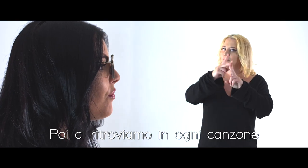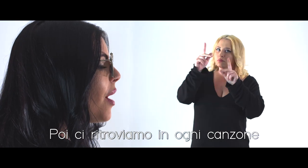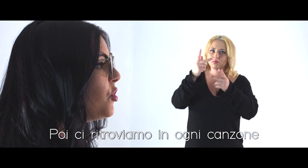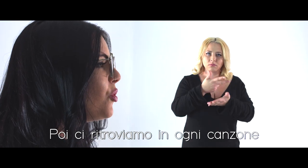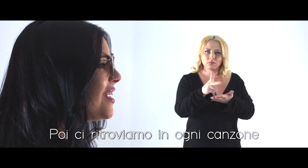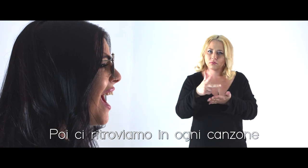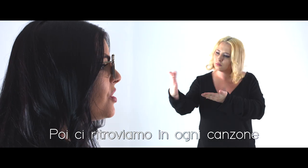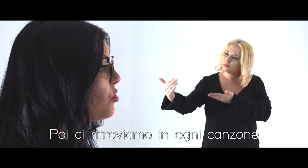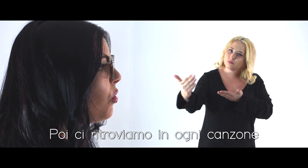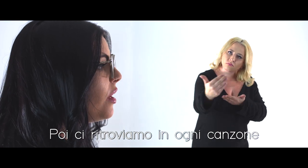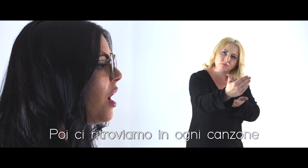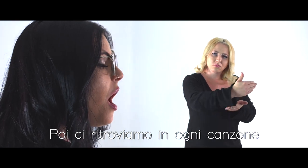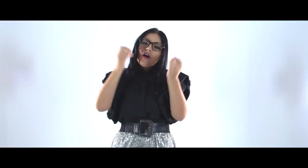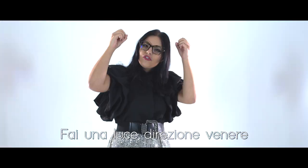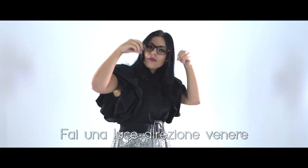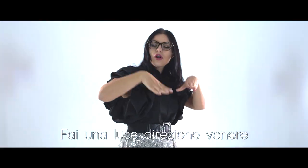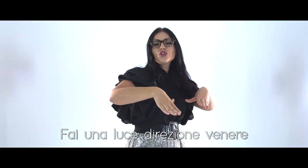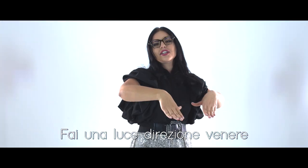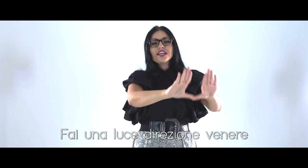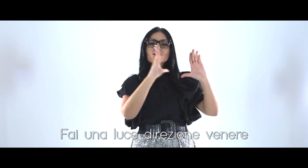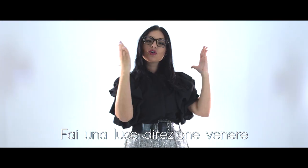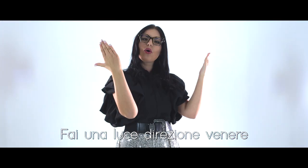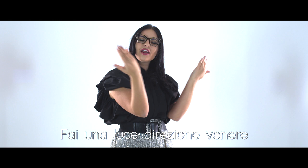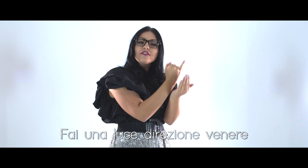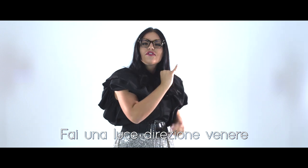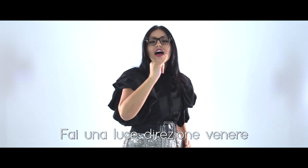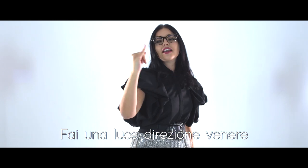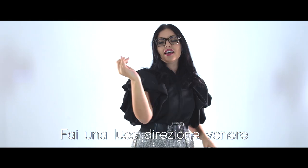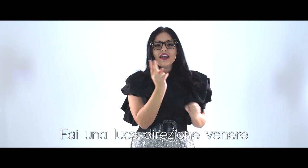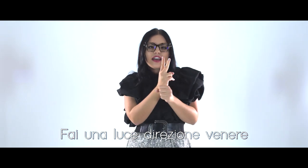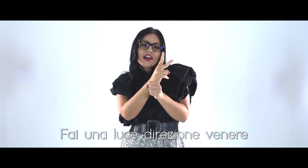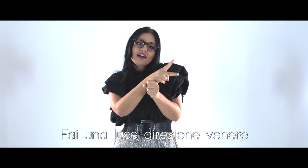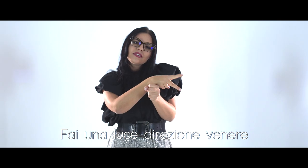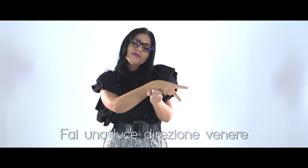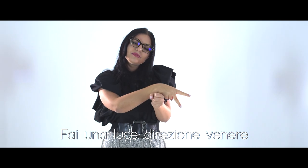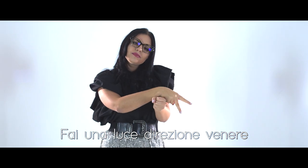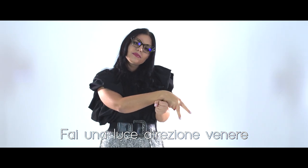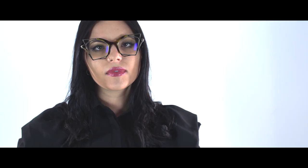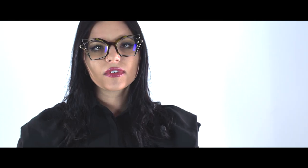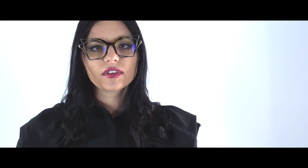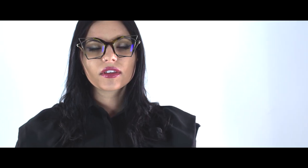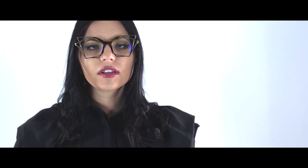Ci ritroviamo in ogni canzone, fai una luce direzione Venere.